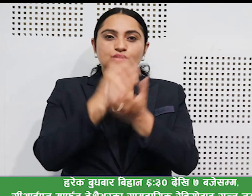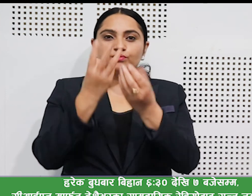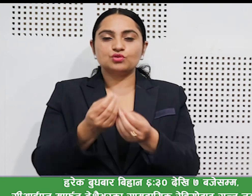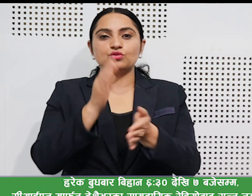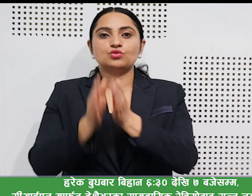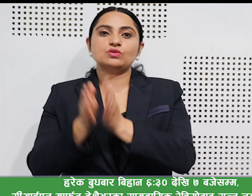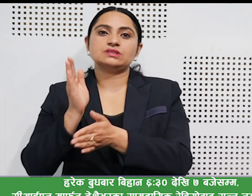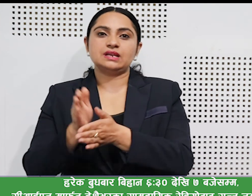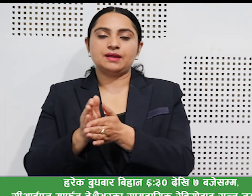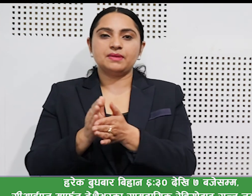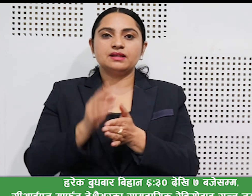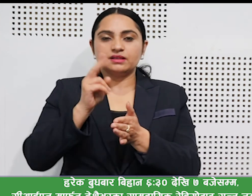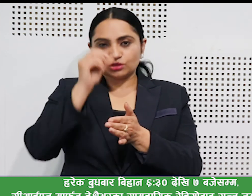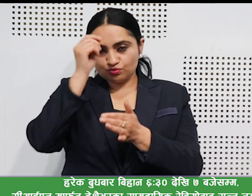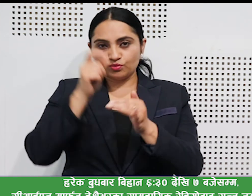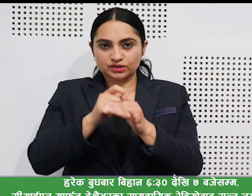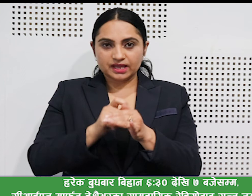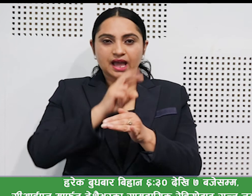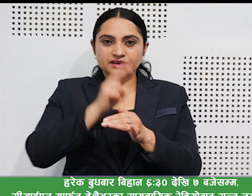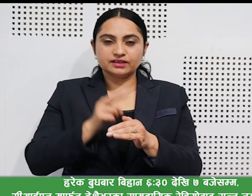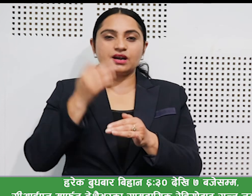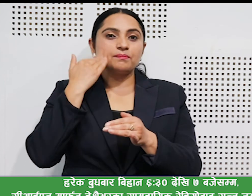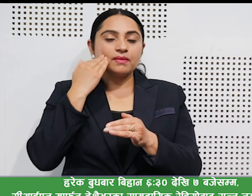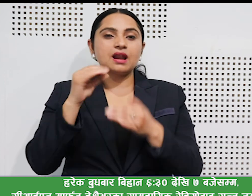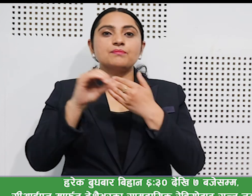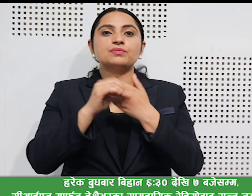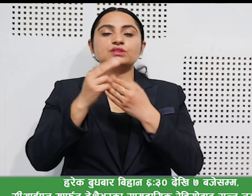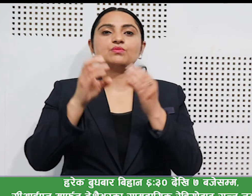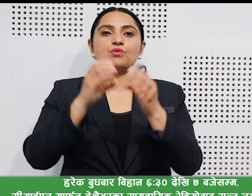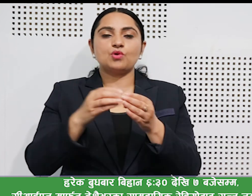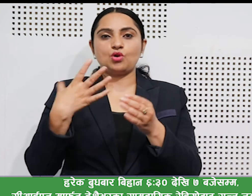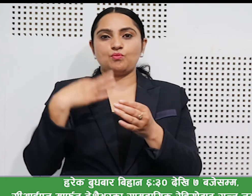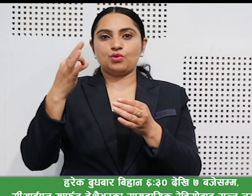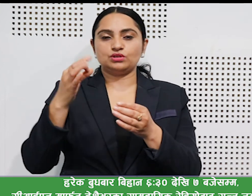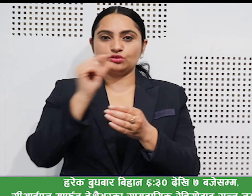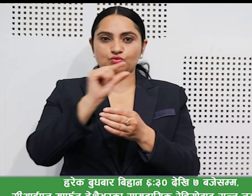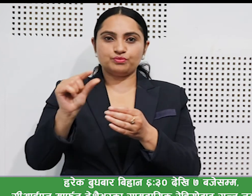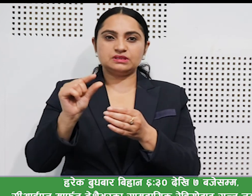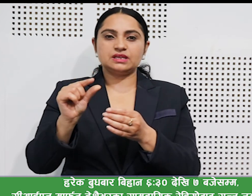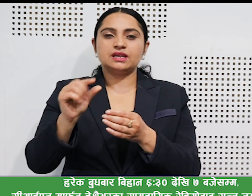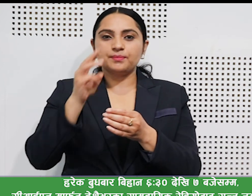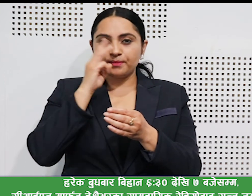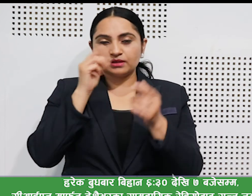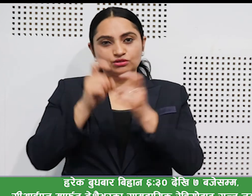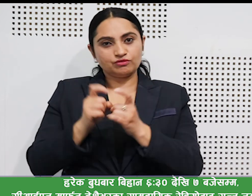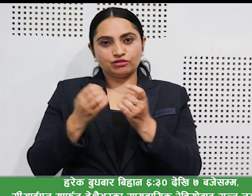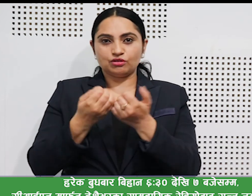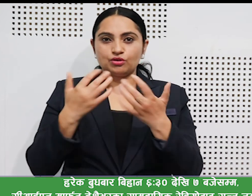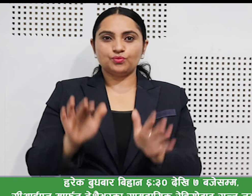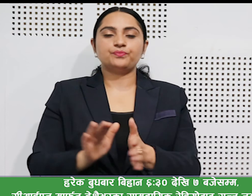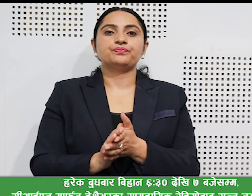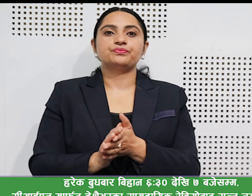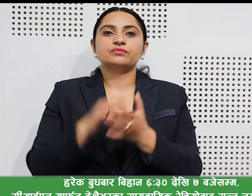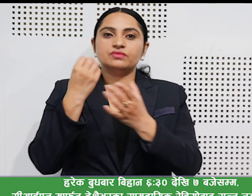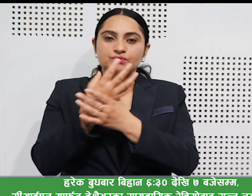योजनामा विपदको पूर्व तयारी र महिला तथा सीमान्तकृत वर्गको प्रतिनिधित्वको सवालका बारेमा छलफल गर्यौं।